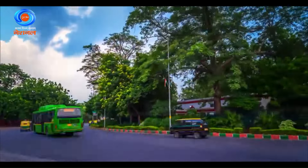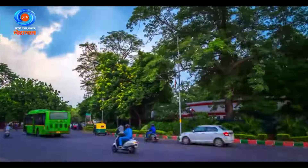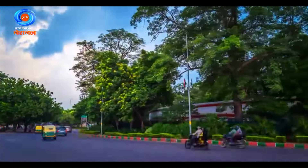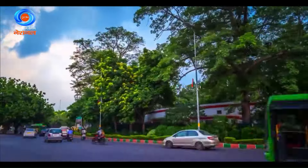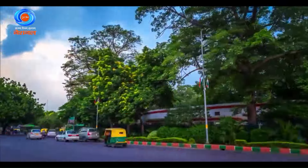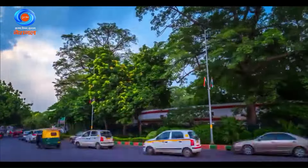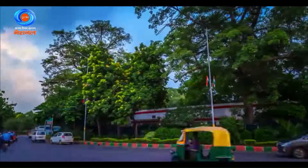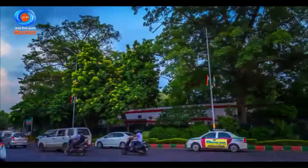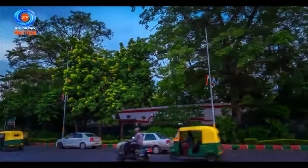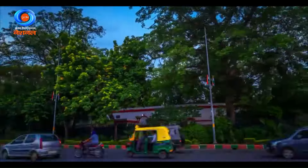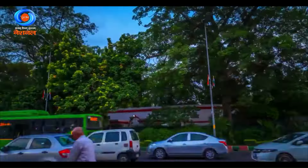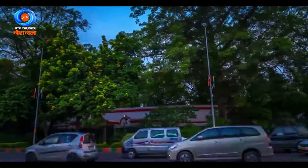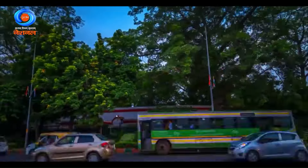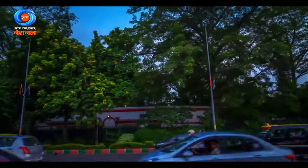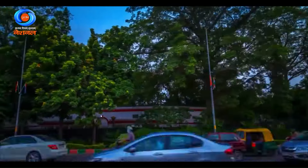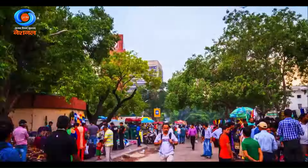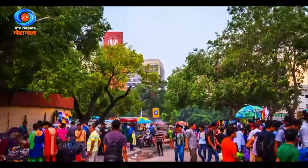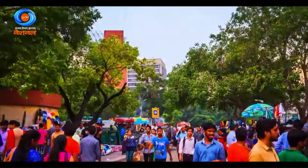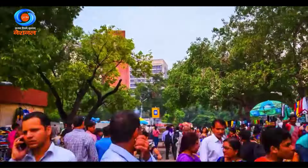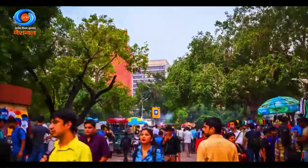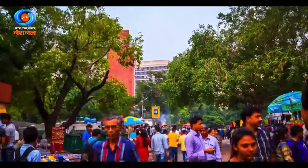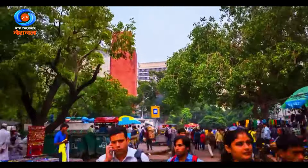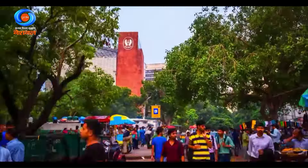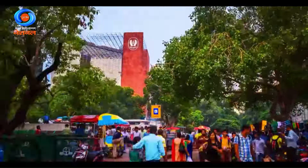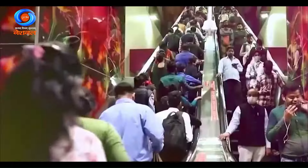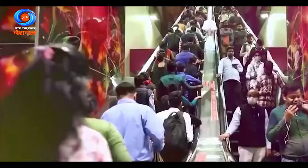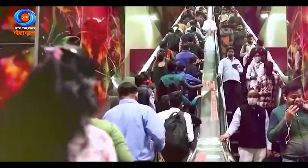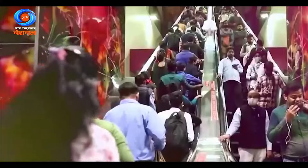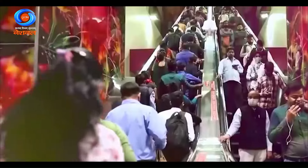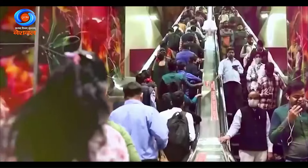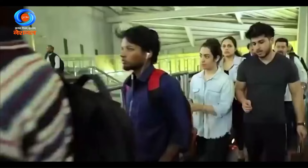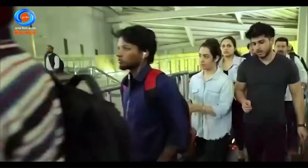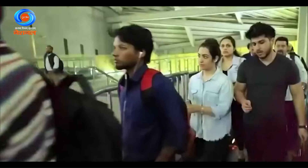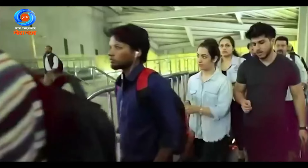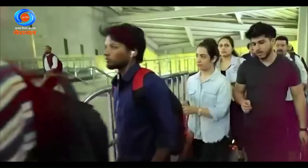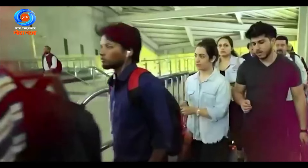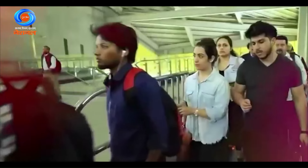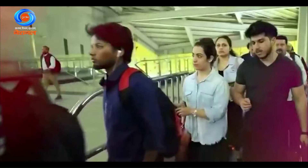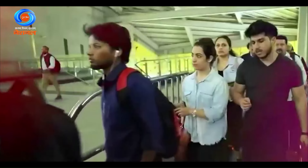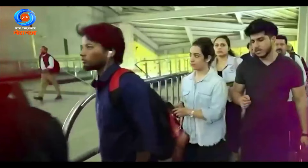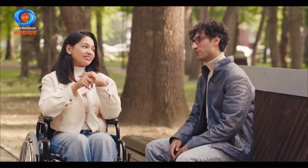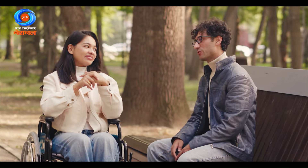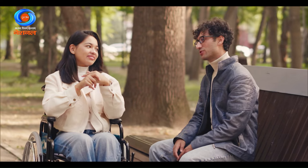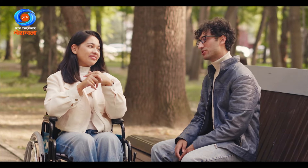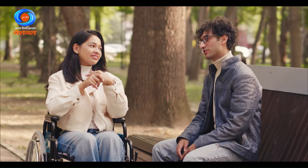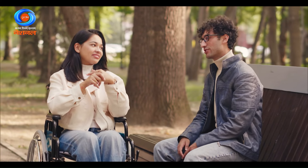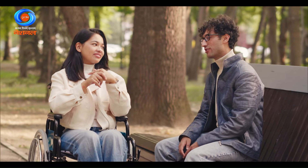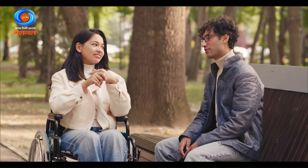शब्दों से परे एक ऐसी भाषा भी है जो बिना बोले दिलों को जोड़ देती है। हाथों की हर हरकत, चेहरे के